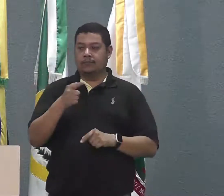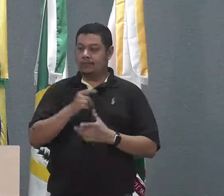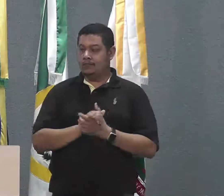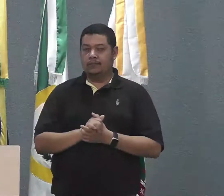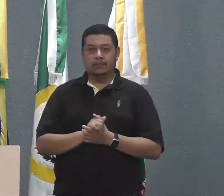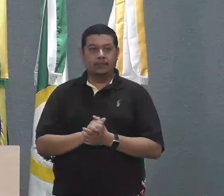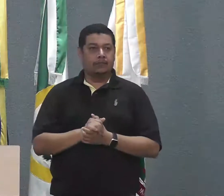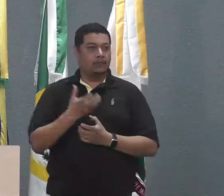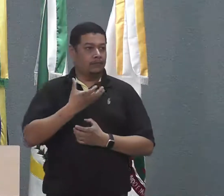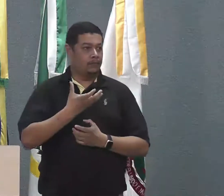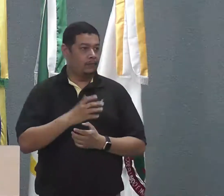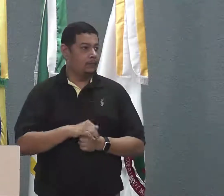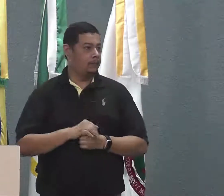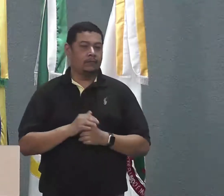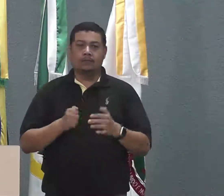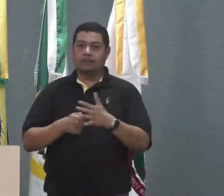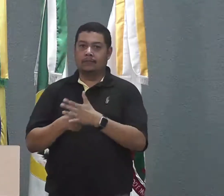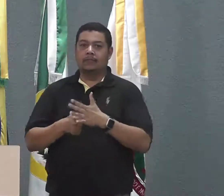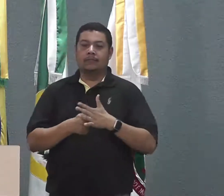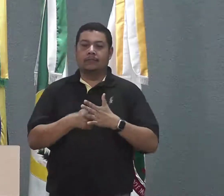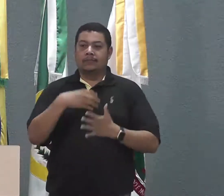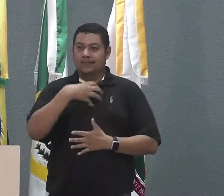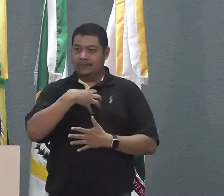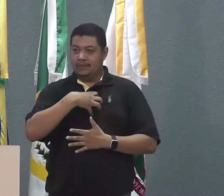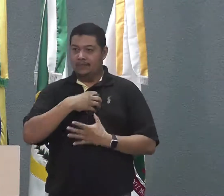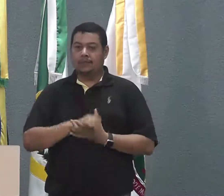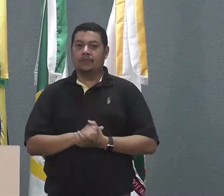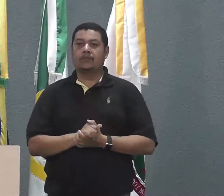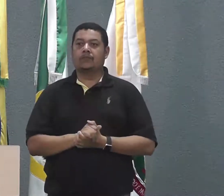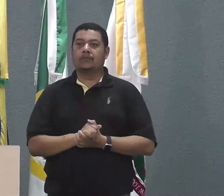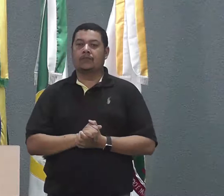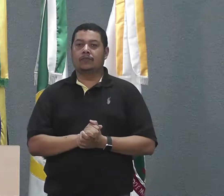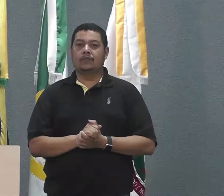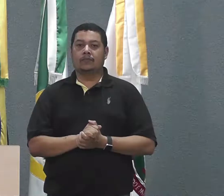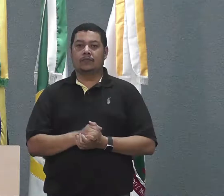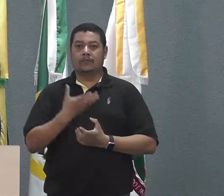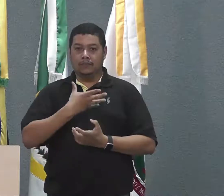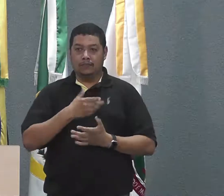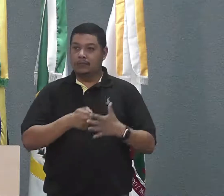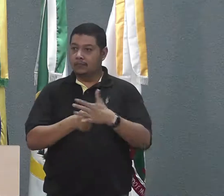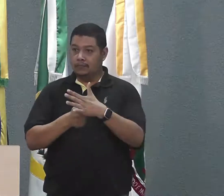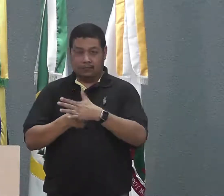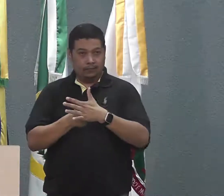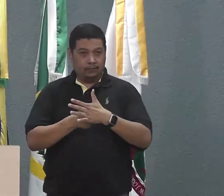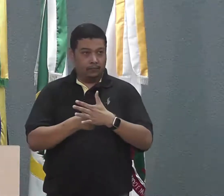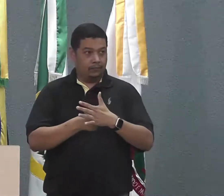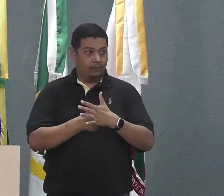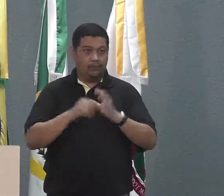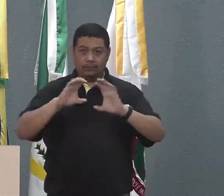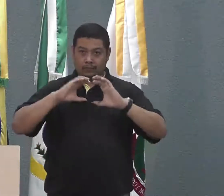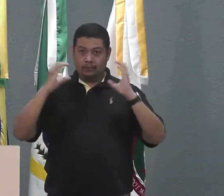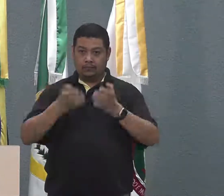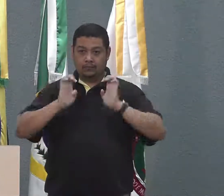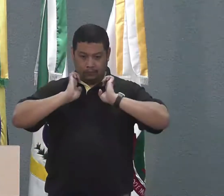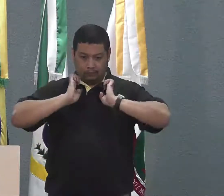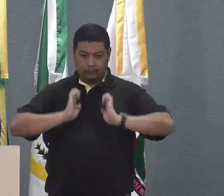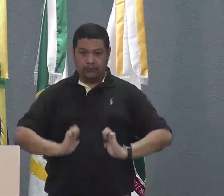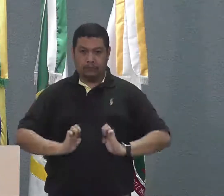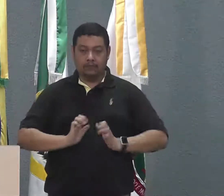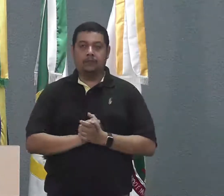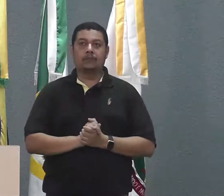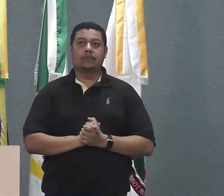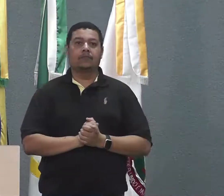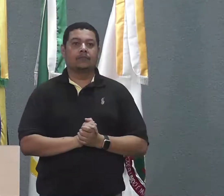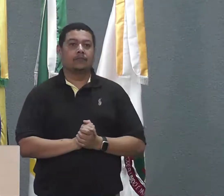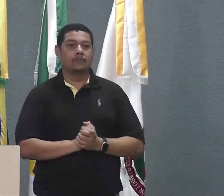eu quero solicitar, infelizmente, dessa casa, eu quero solicitar da Comissão de Ética dessa casa,